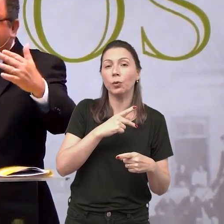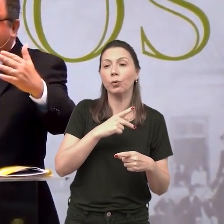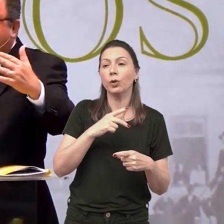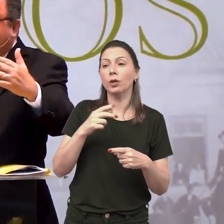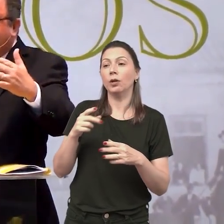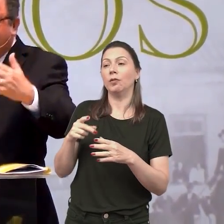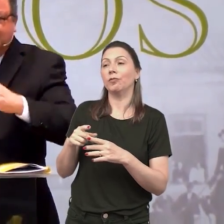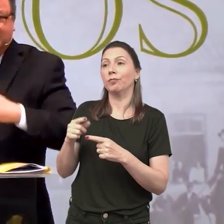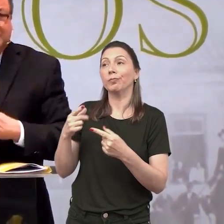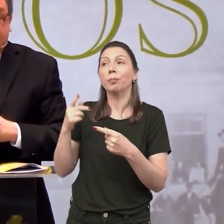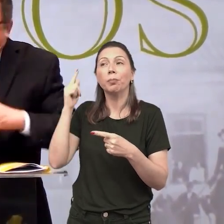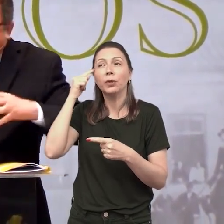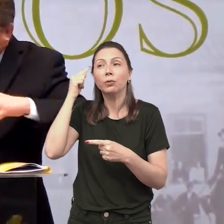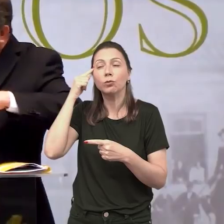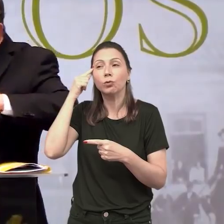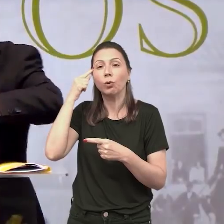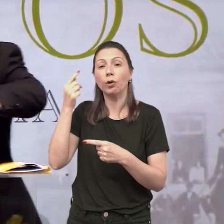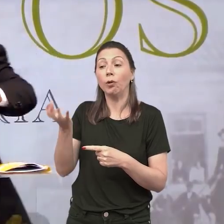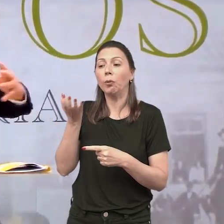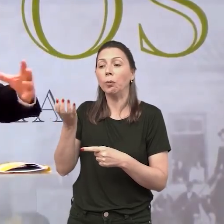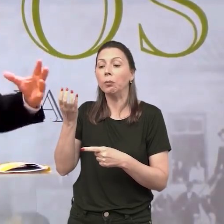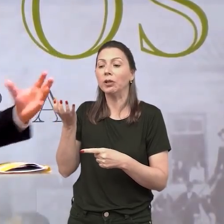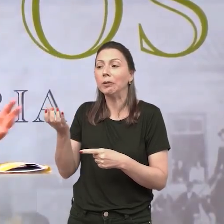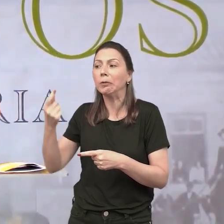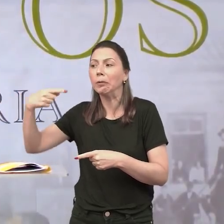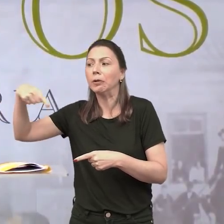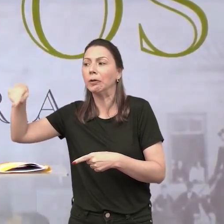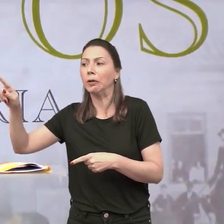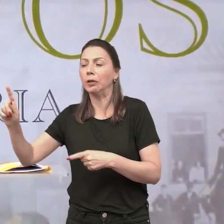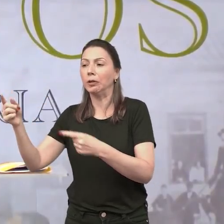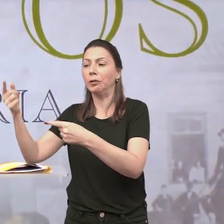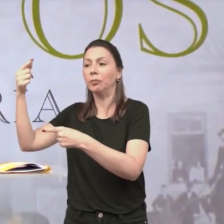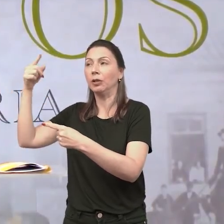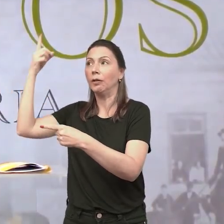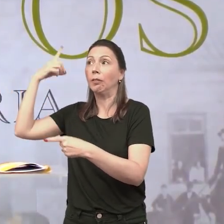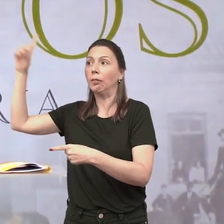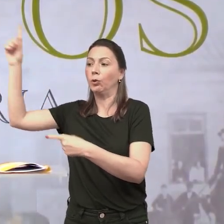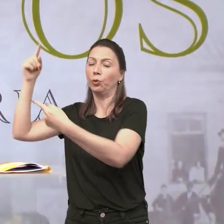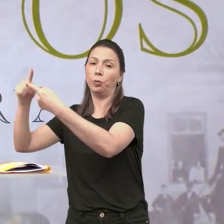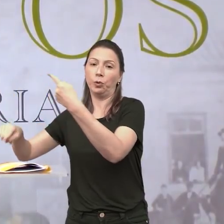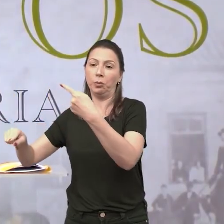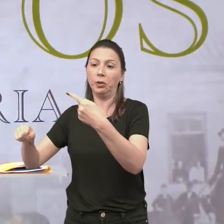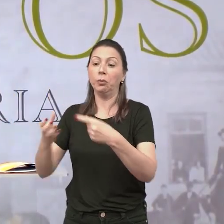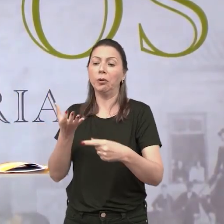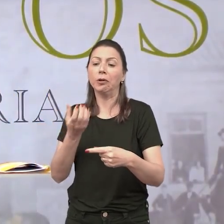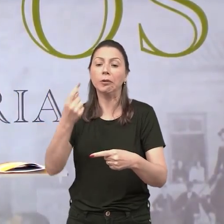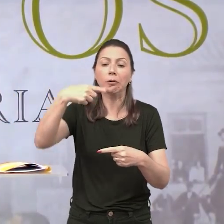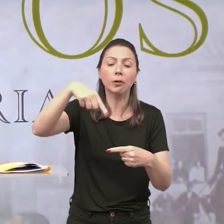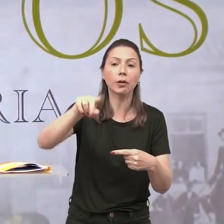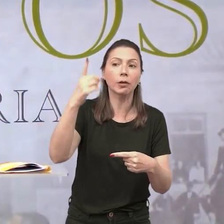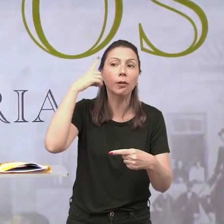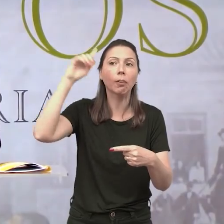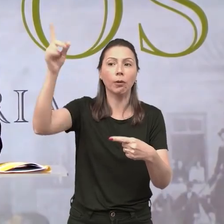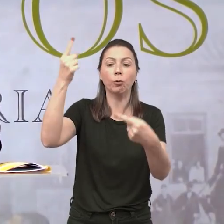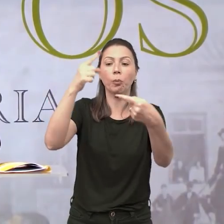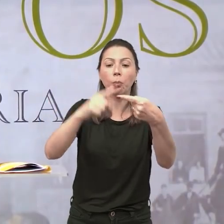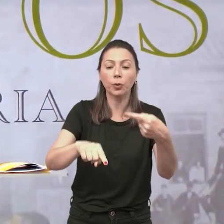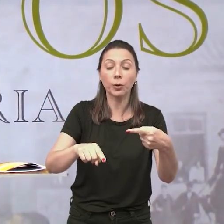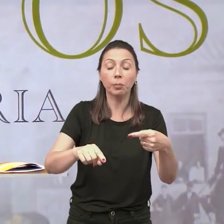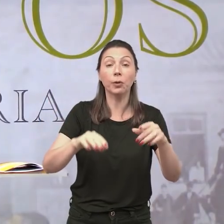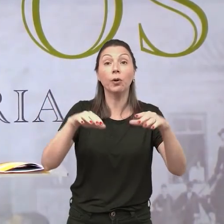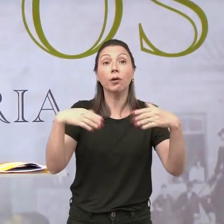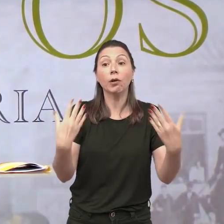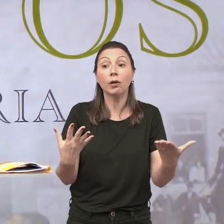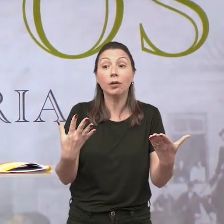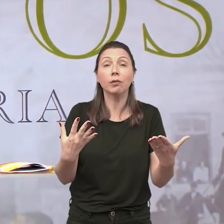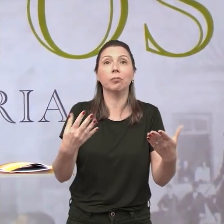aí e ajuda. Ele reúne todos esses dados e aí ele conclui. Todas as vezes que